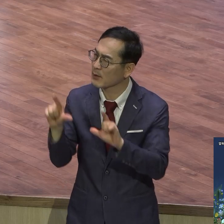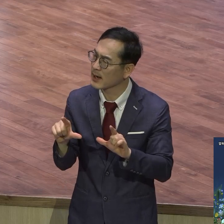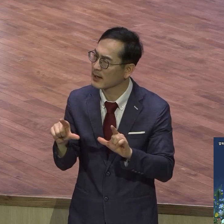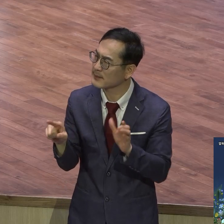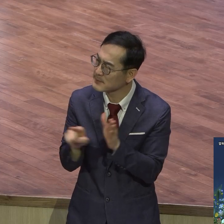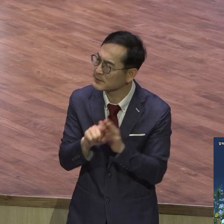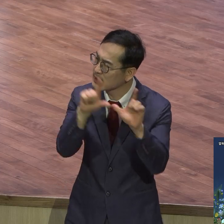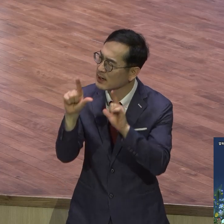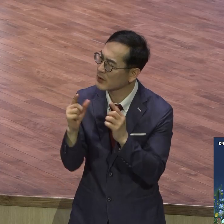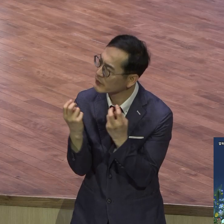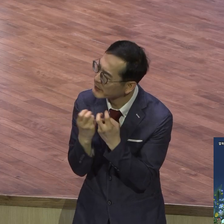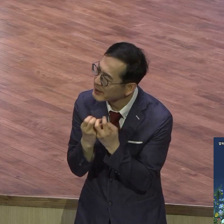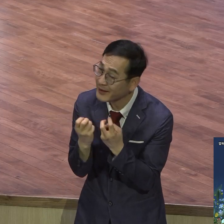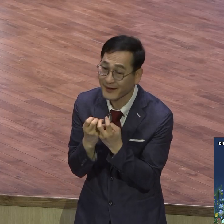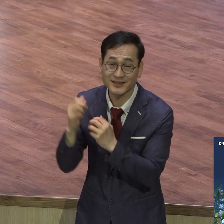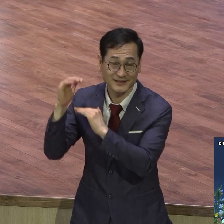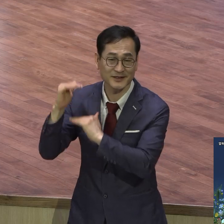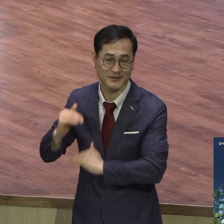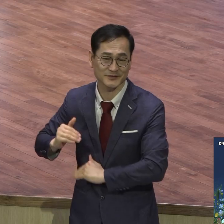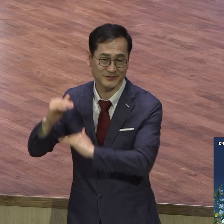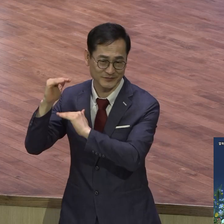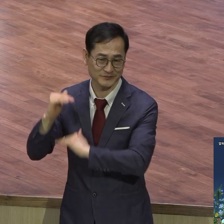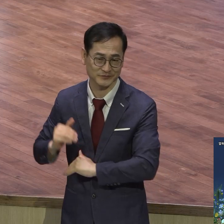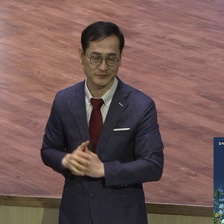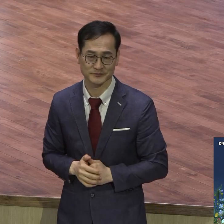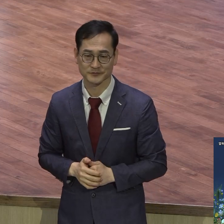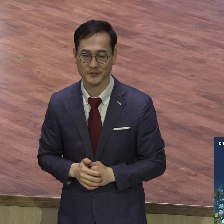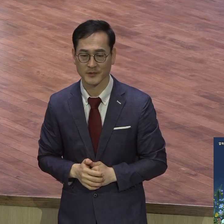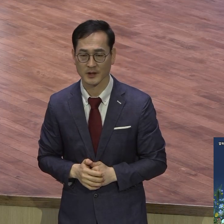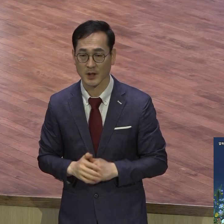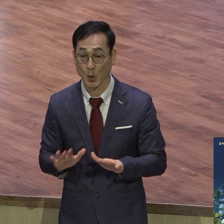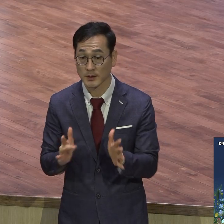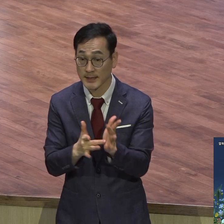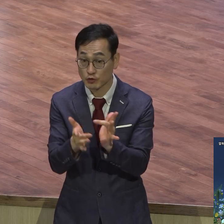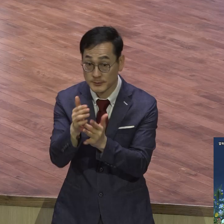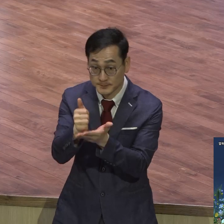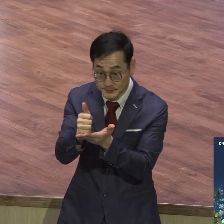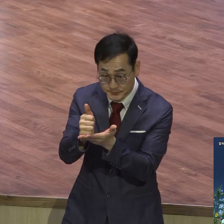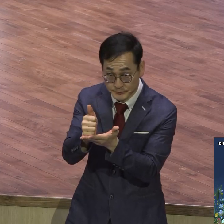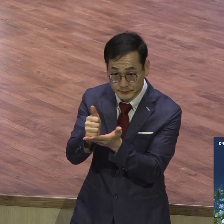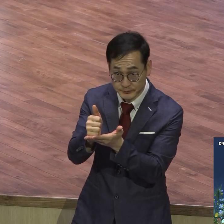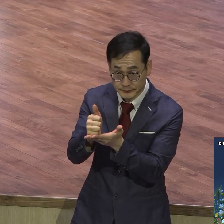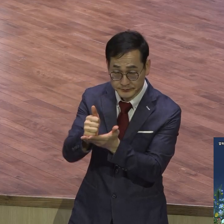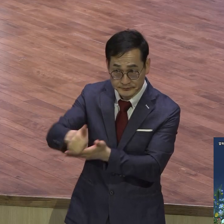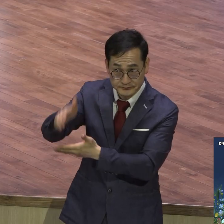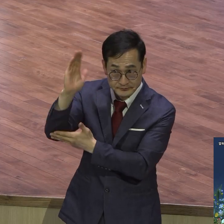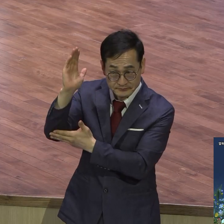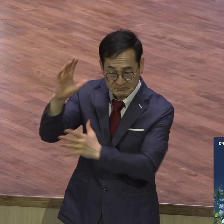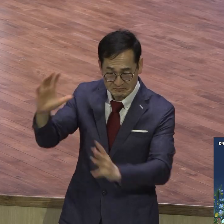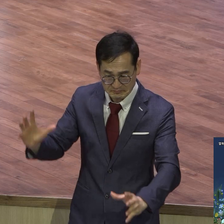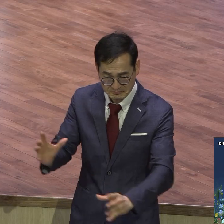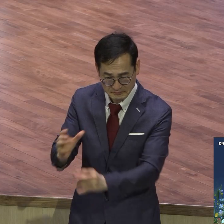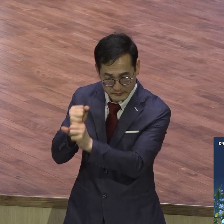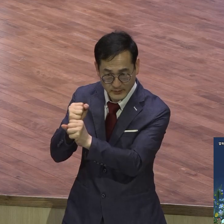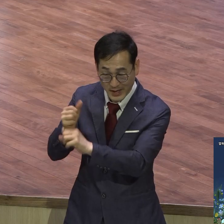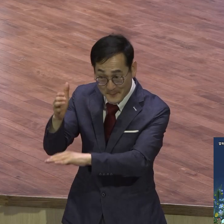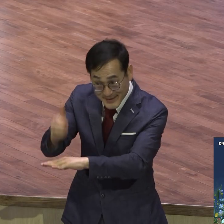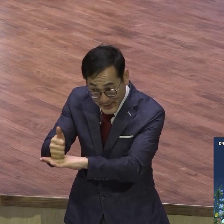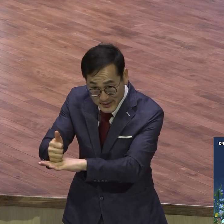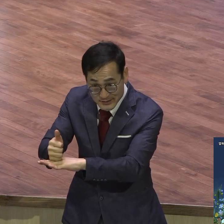오늘 본문 내용을 보면 예수님께서 하신 산상수원의 결론 부분의 한